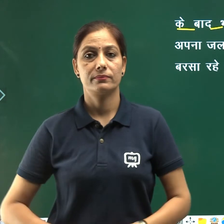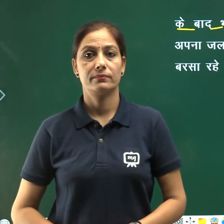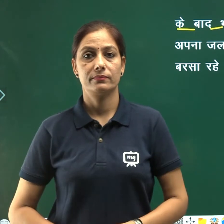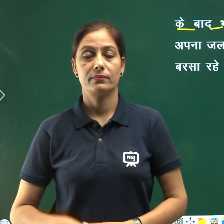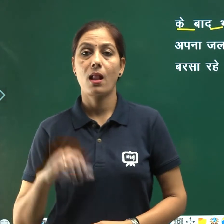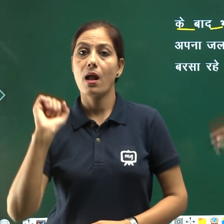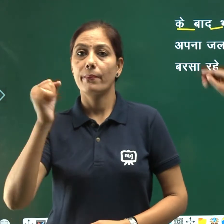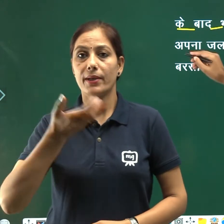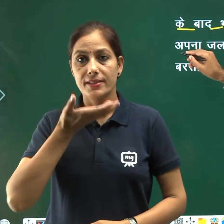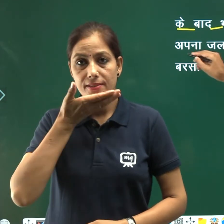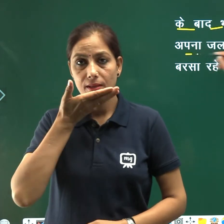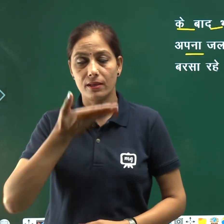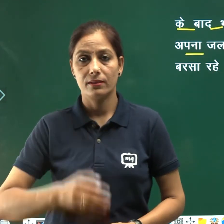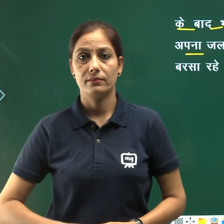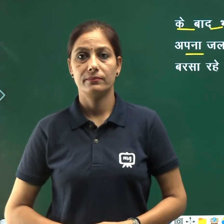अपना जल